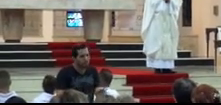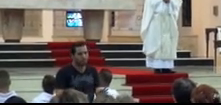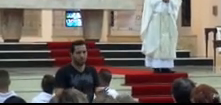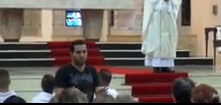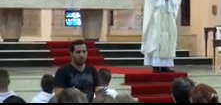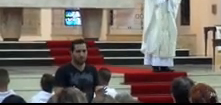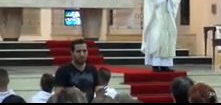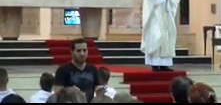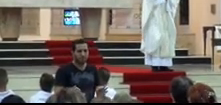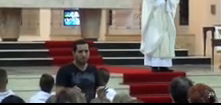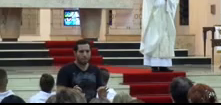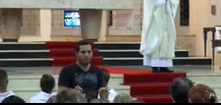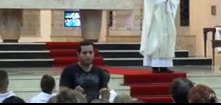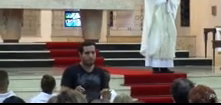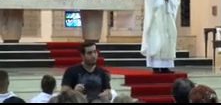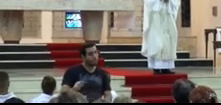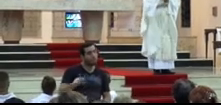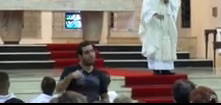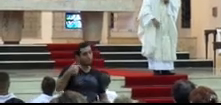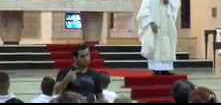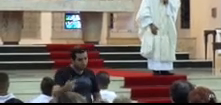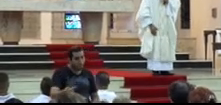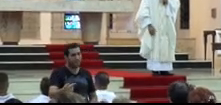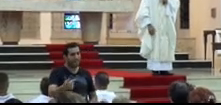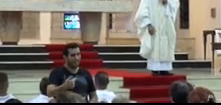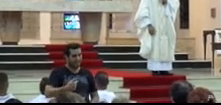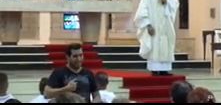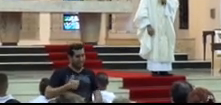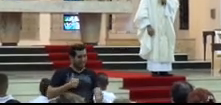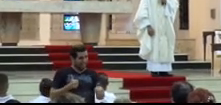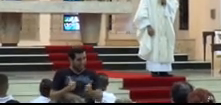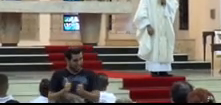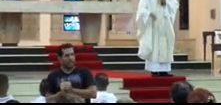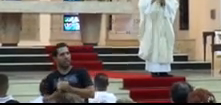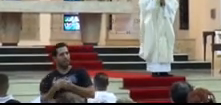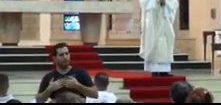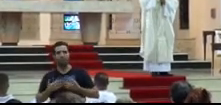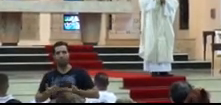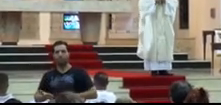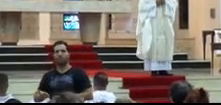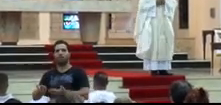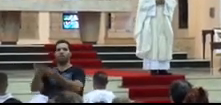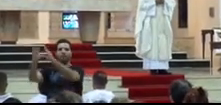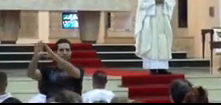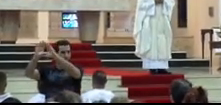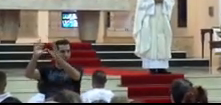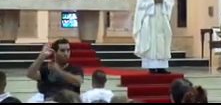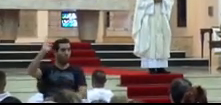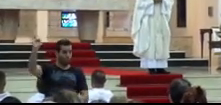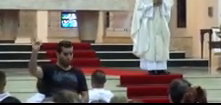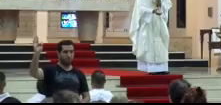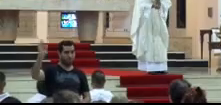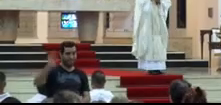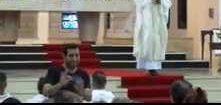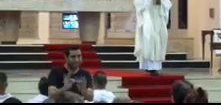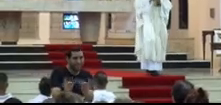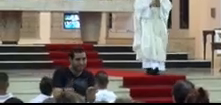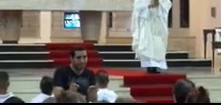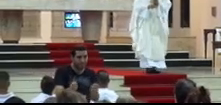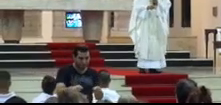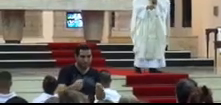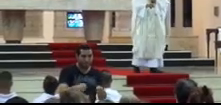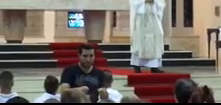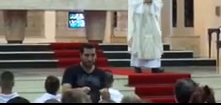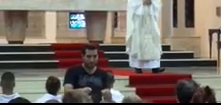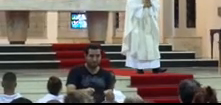para poder seguir os passos do Senhor. É festa sim, mas deixa